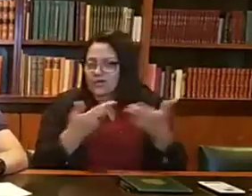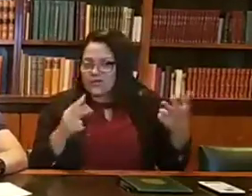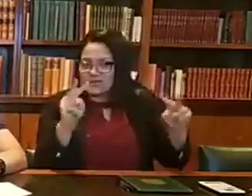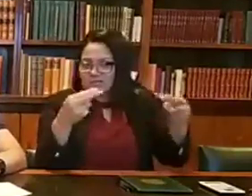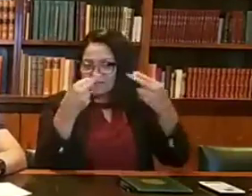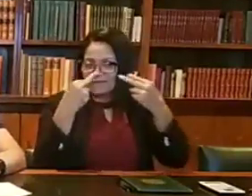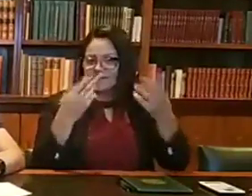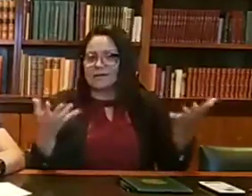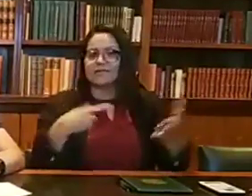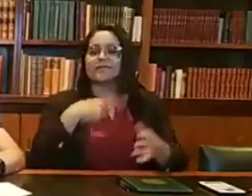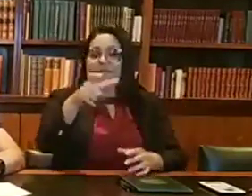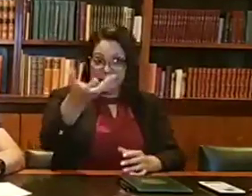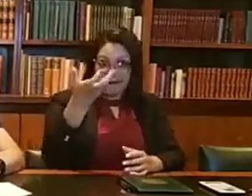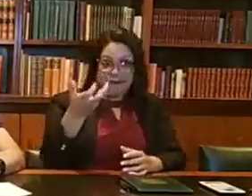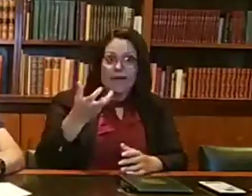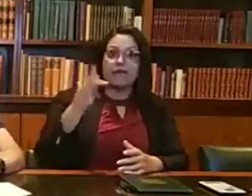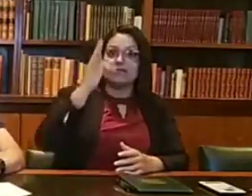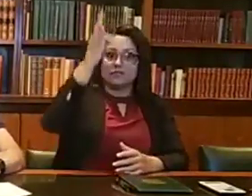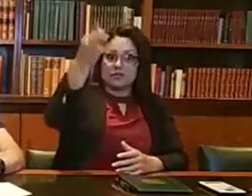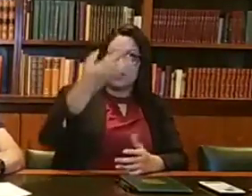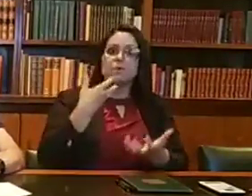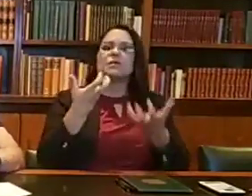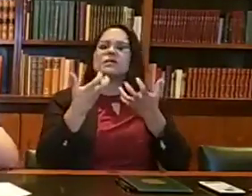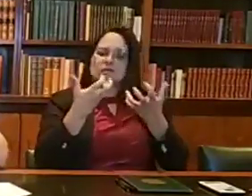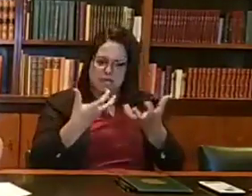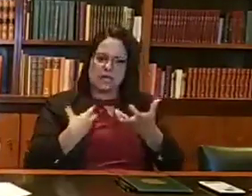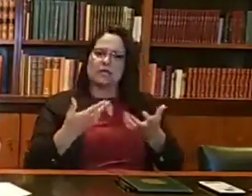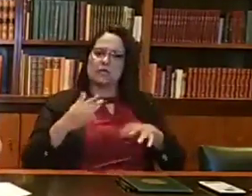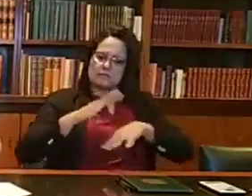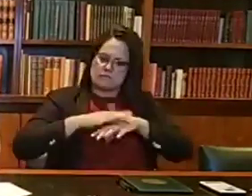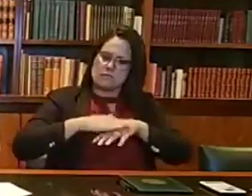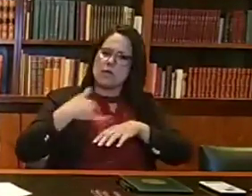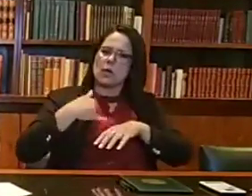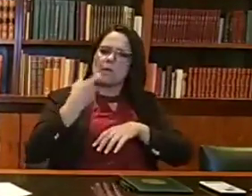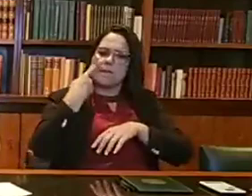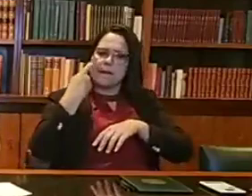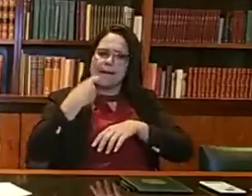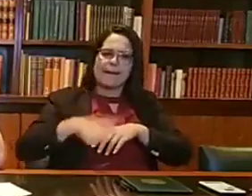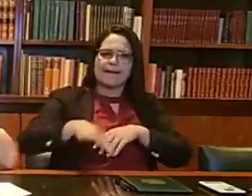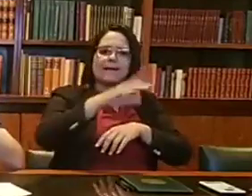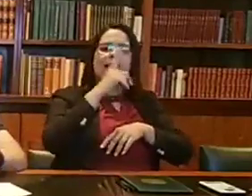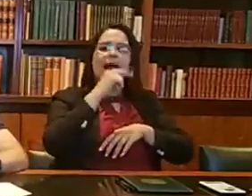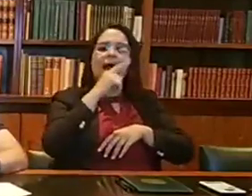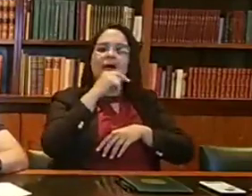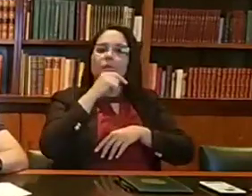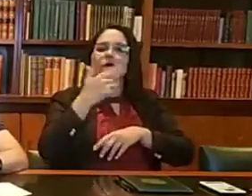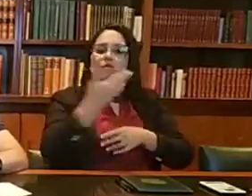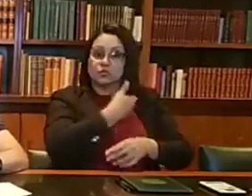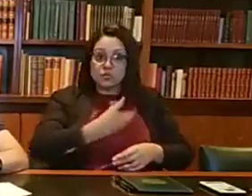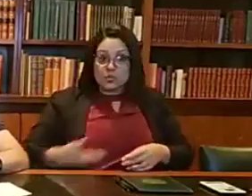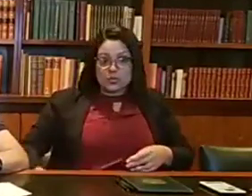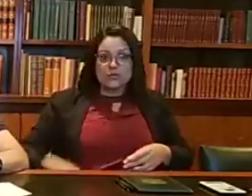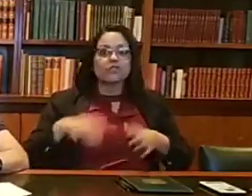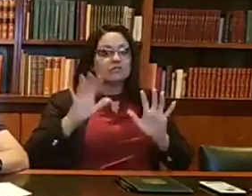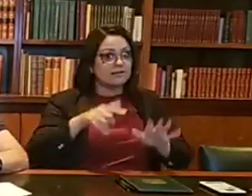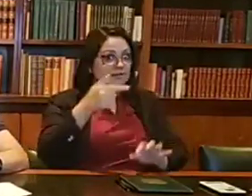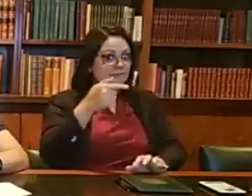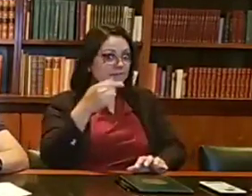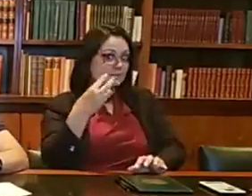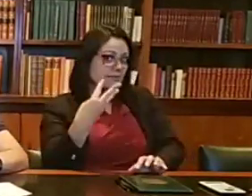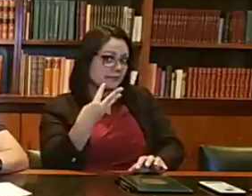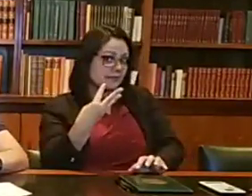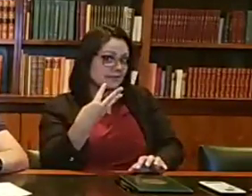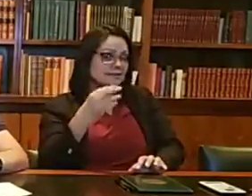nos assistindo, que tem interesse em fazer parte, em cultivar o peixe em águas da União, que nós hoje temos 73 hidrelétricas aí